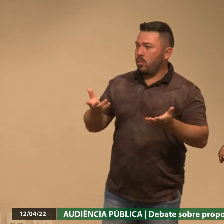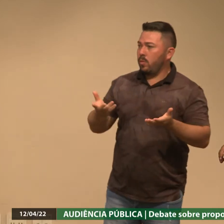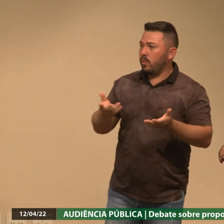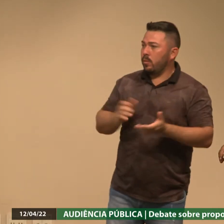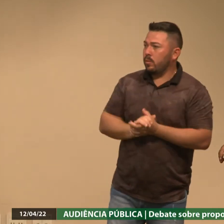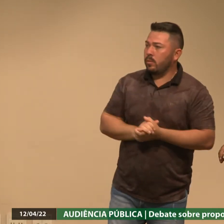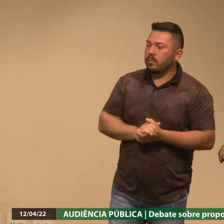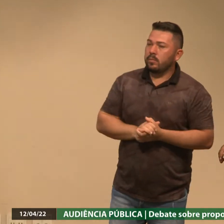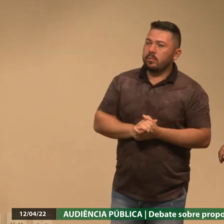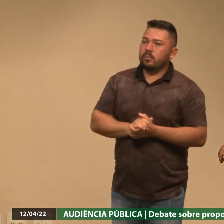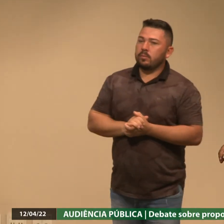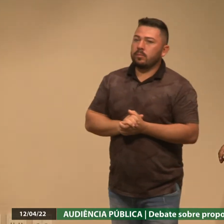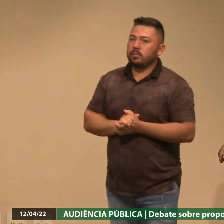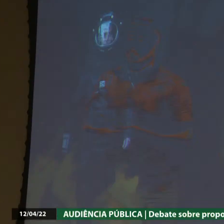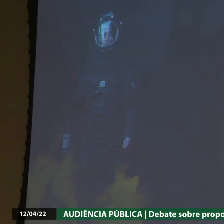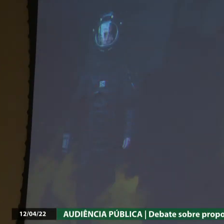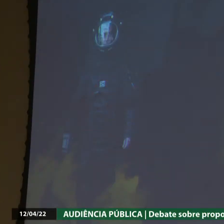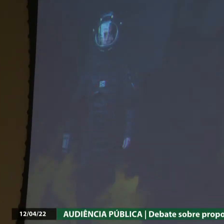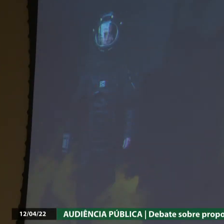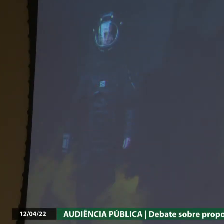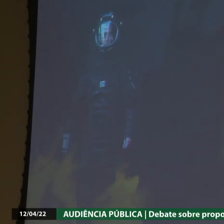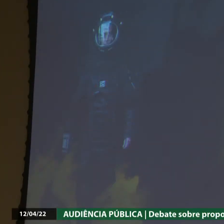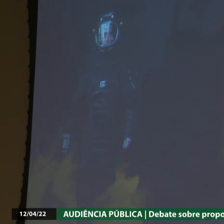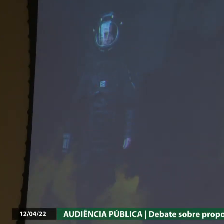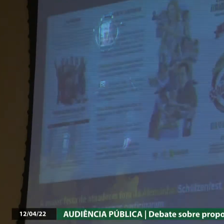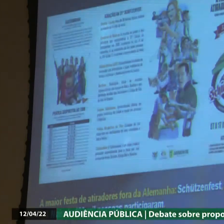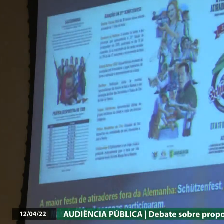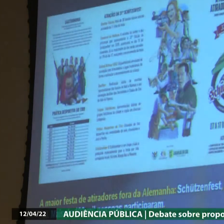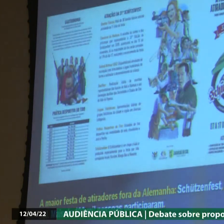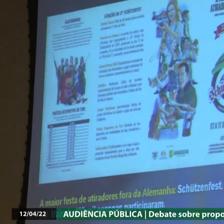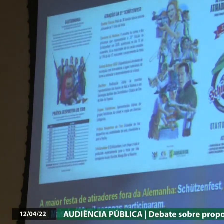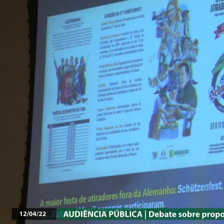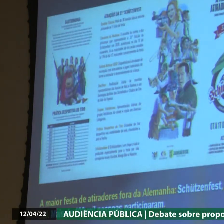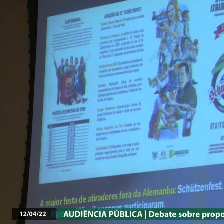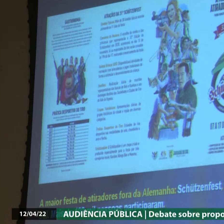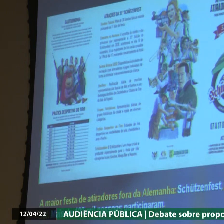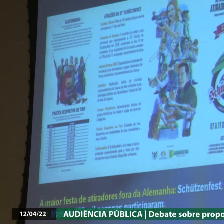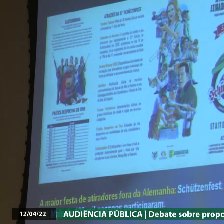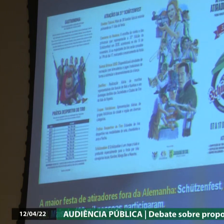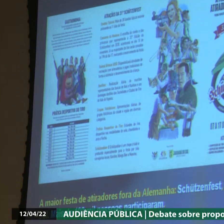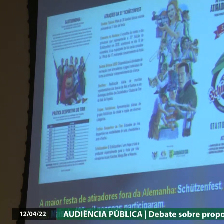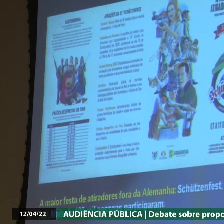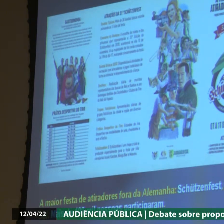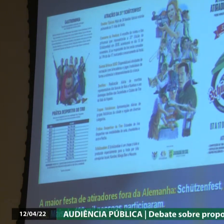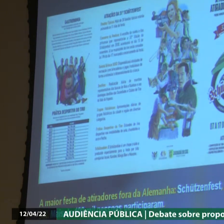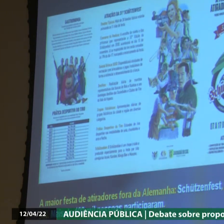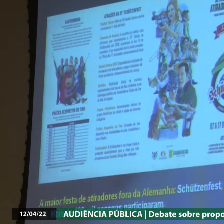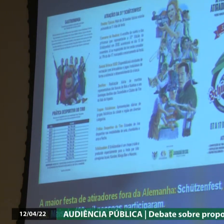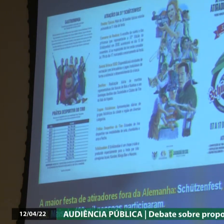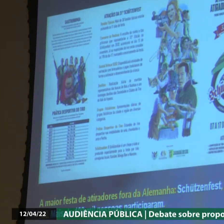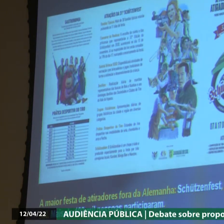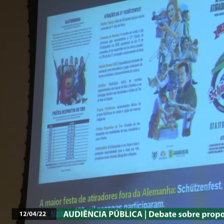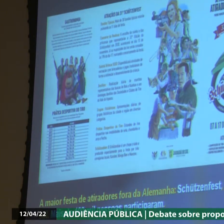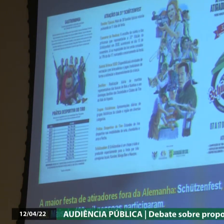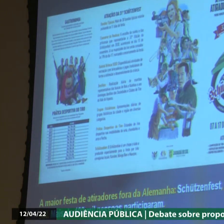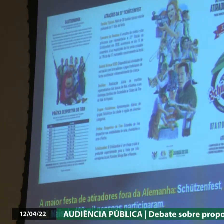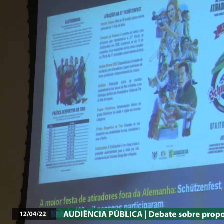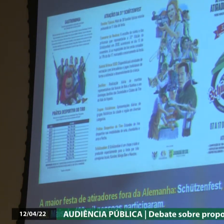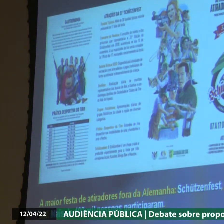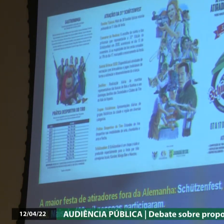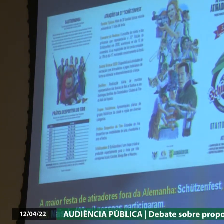o próximo sabe a imagem porque Santa Catarina foi palco da Copa internacional